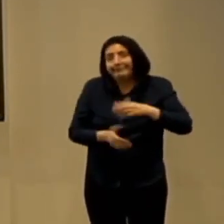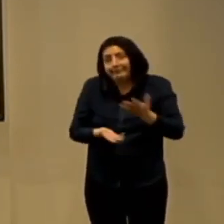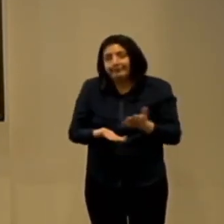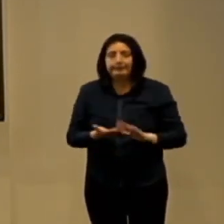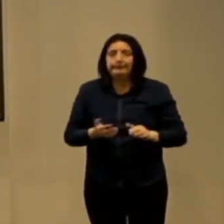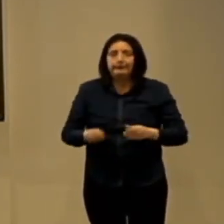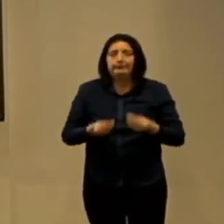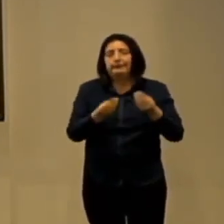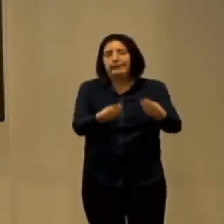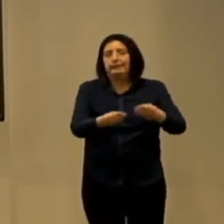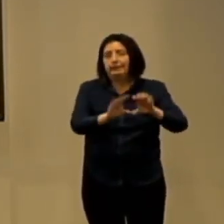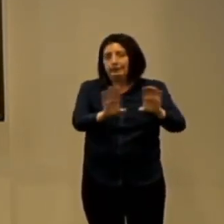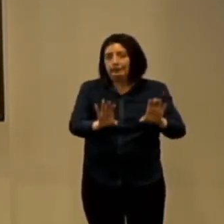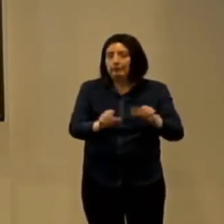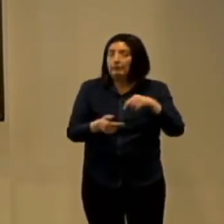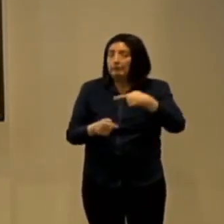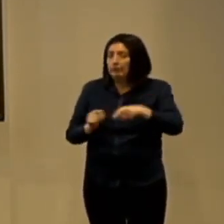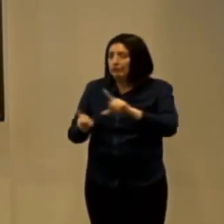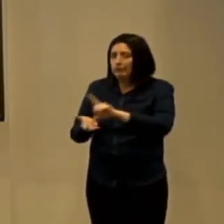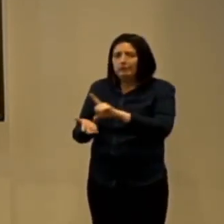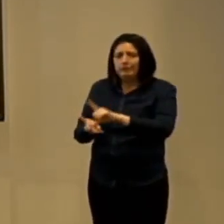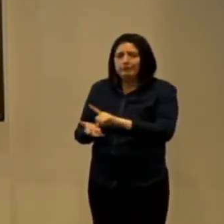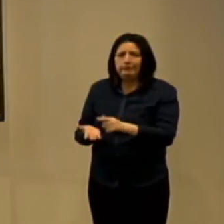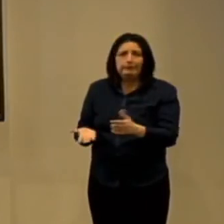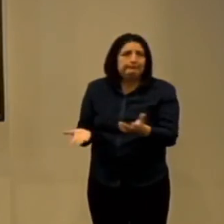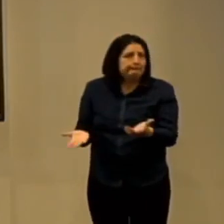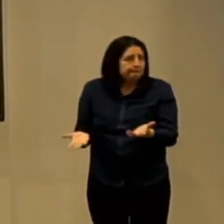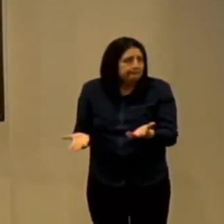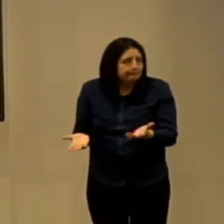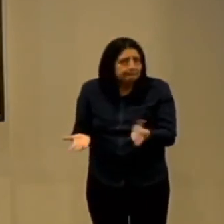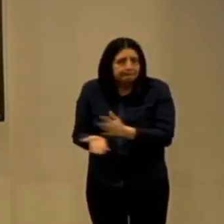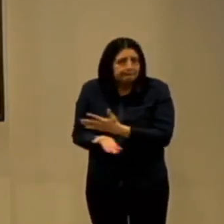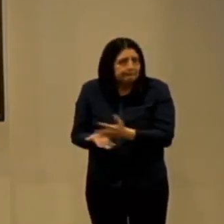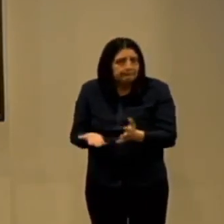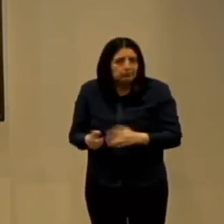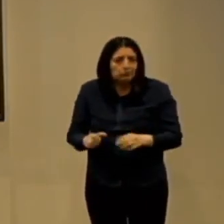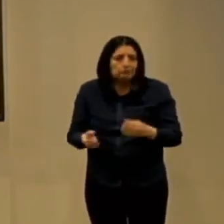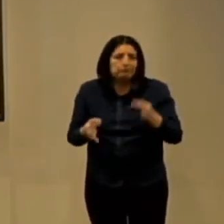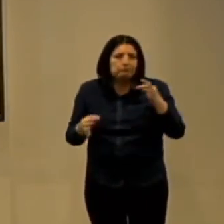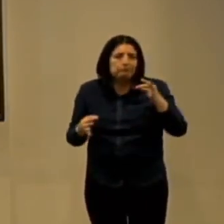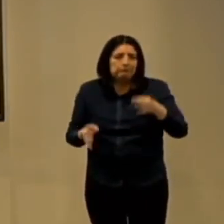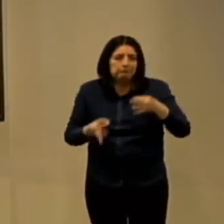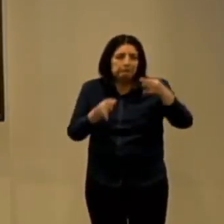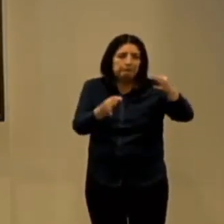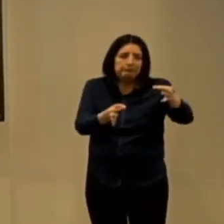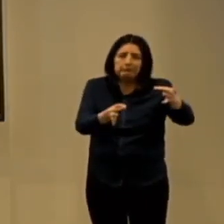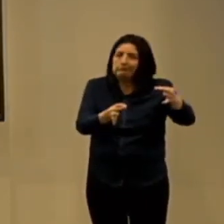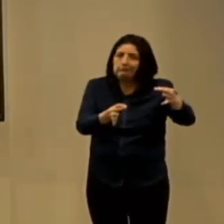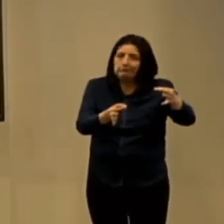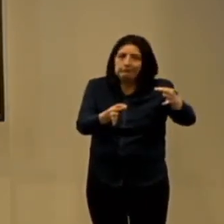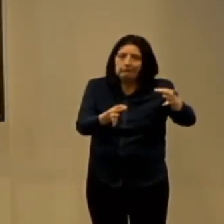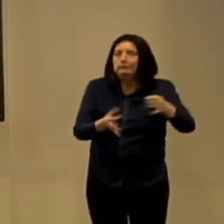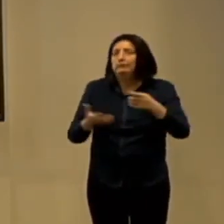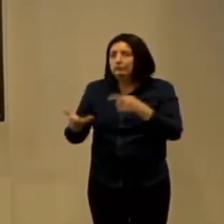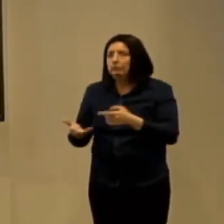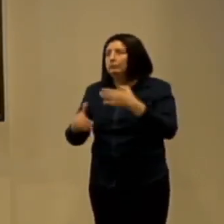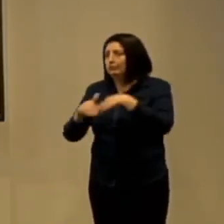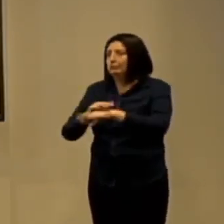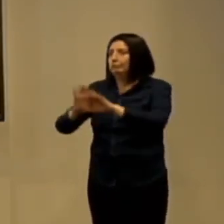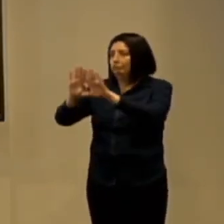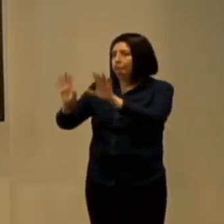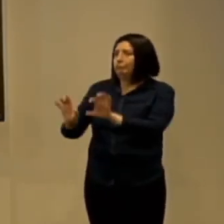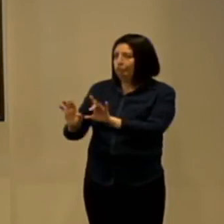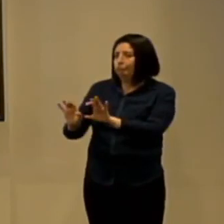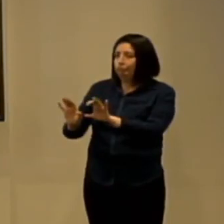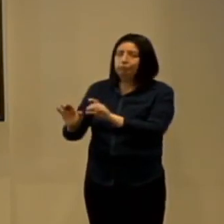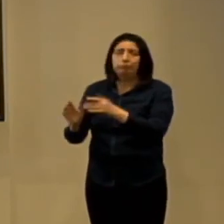excepciones. Pero Lima no podemos permitir que ya estén certificando en físico. Entonces tenemos que entrar en el sistema